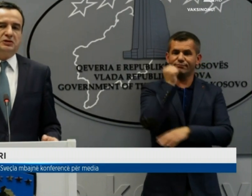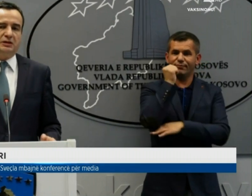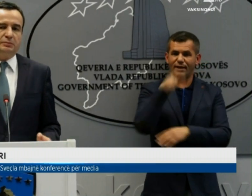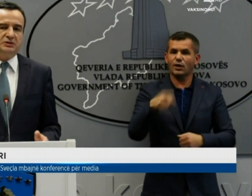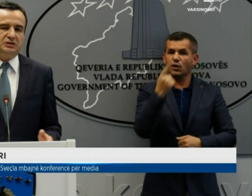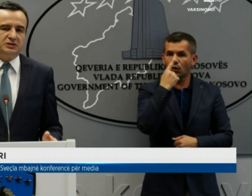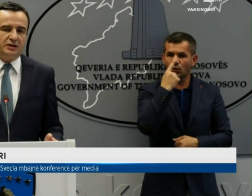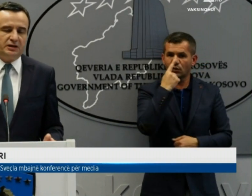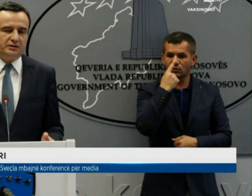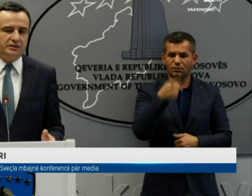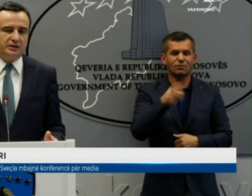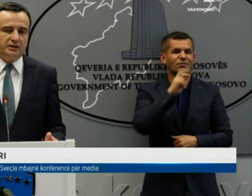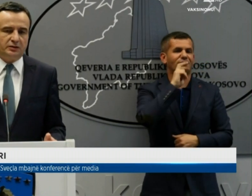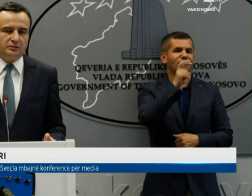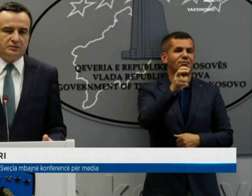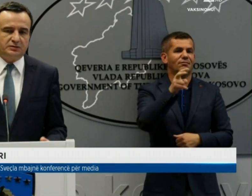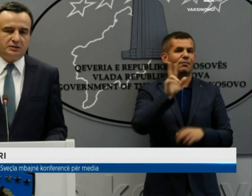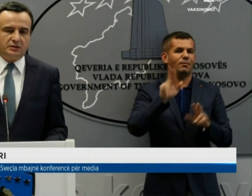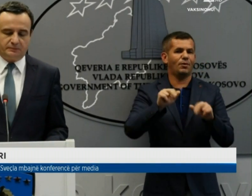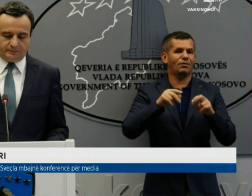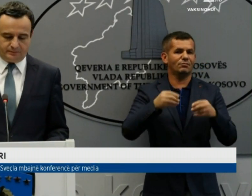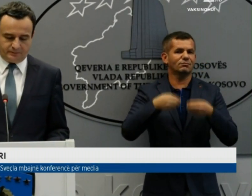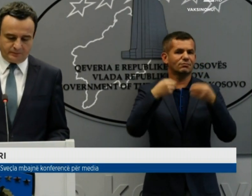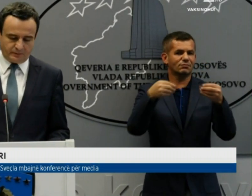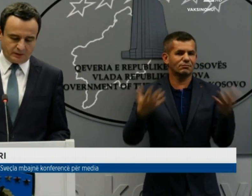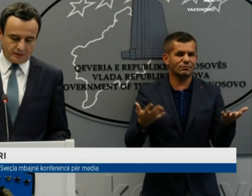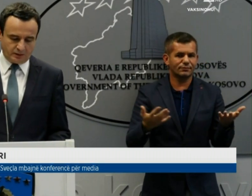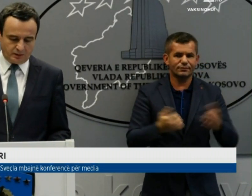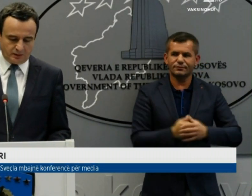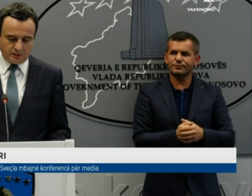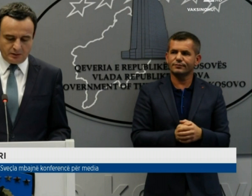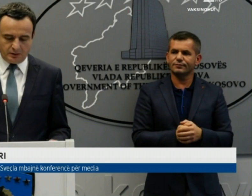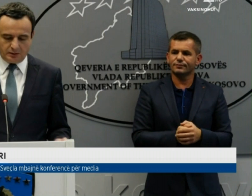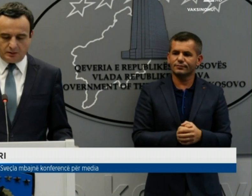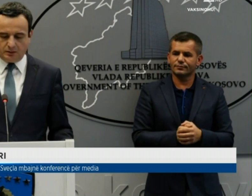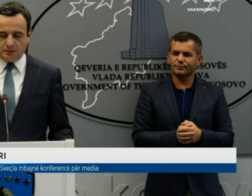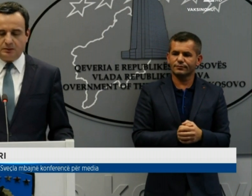duke që janë përgjigje edhe ndaj deklaratës